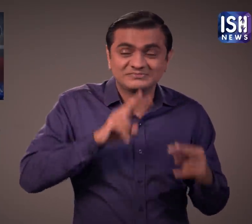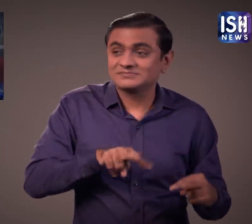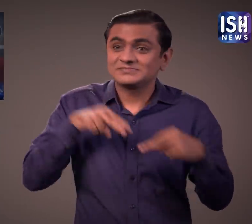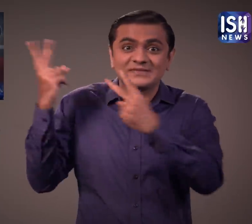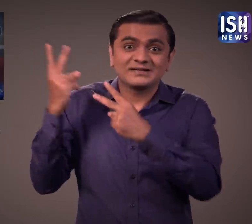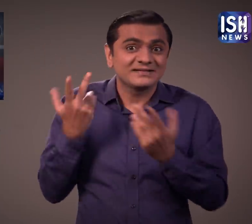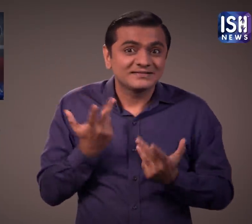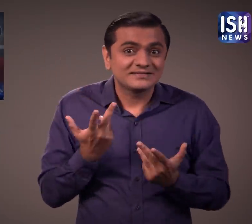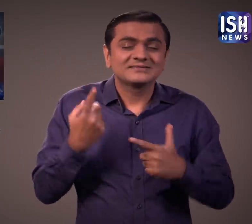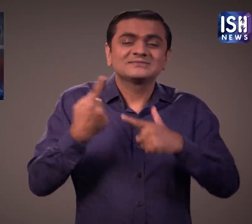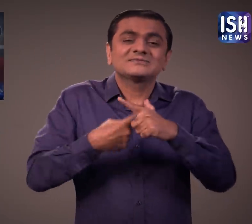करने जाएंगे